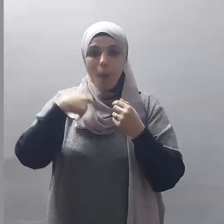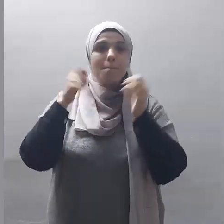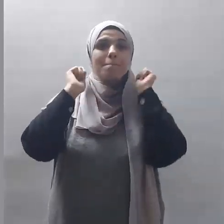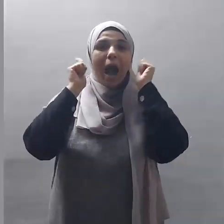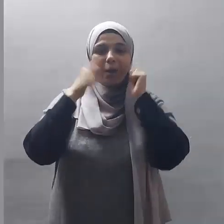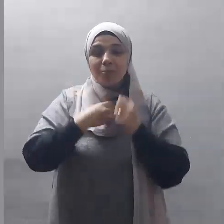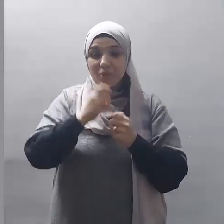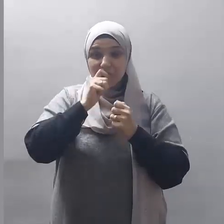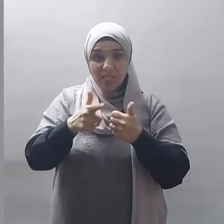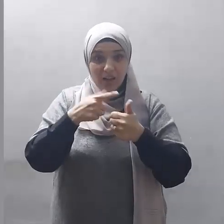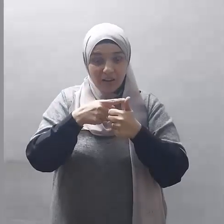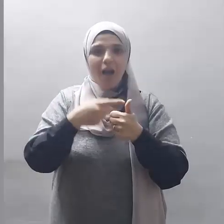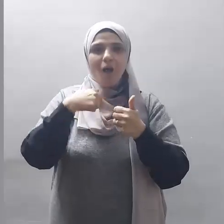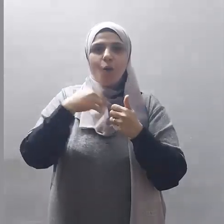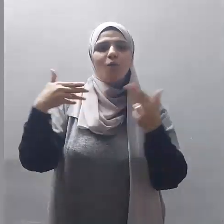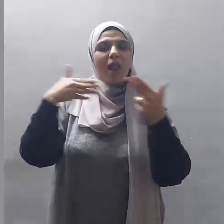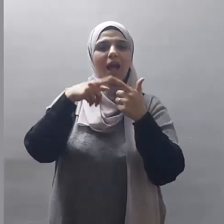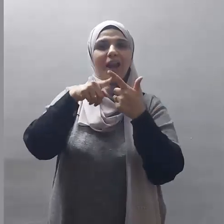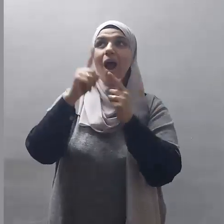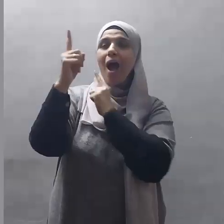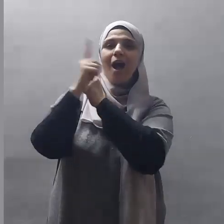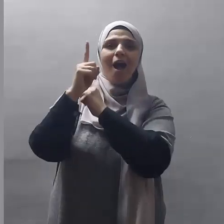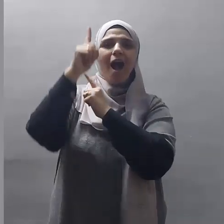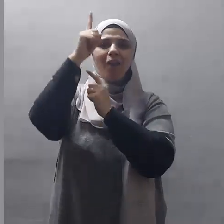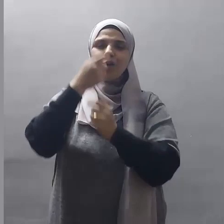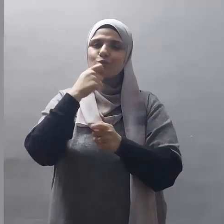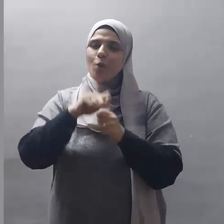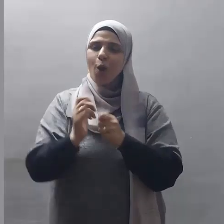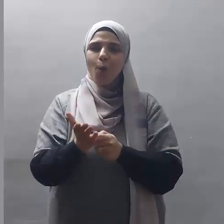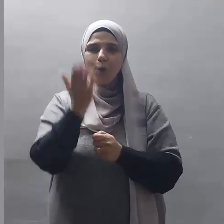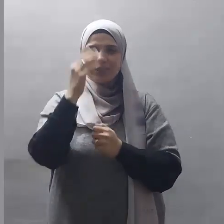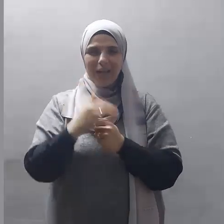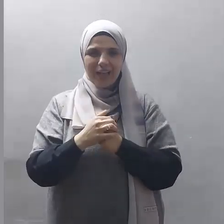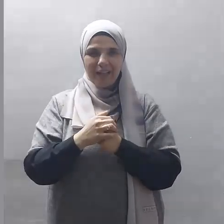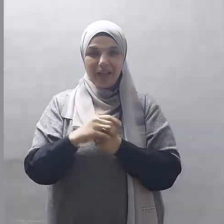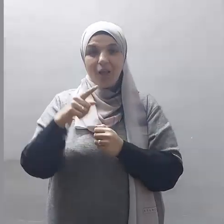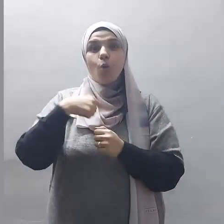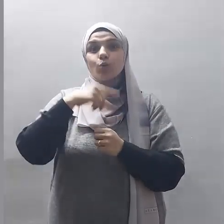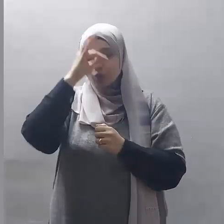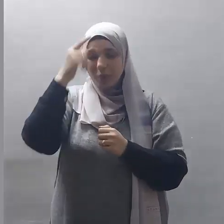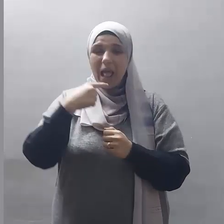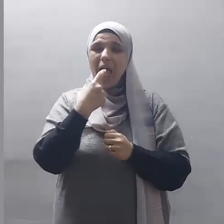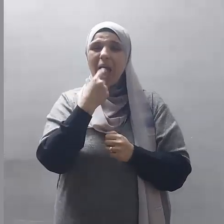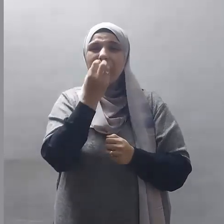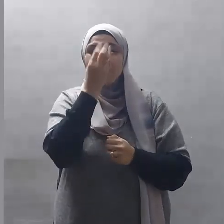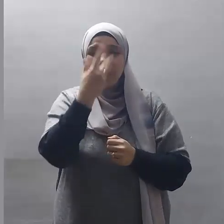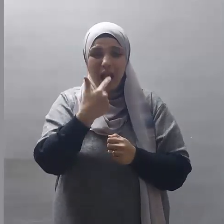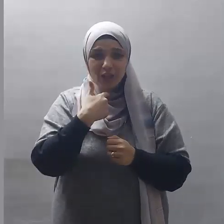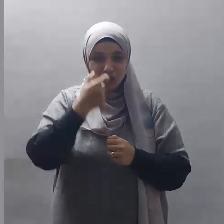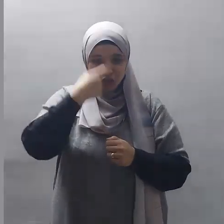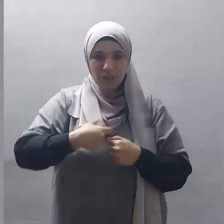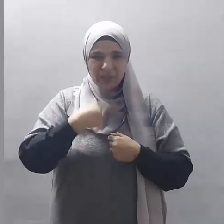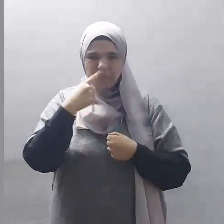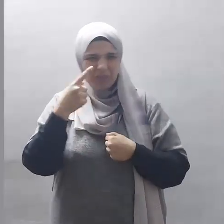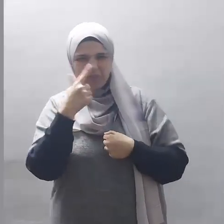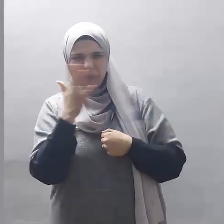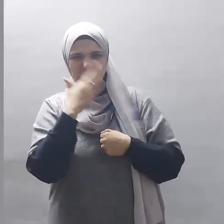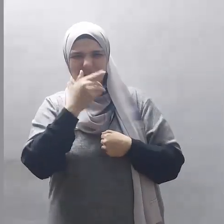وفرحة عند لقاء ربه. ولخلوف فم الصائم عند الله أطيب من ريح المسك.